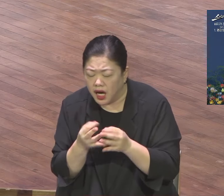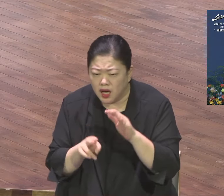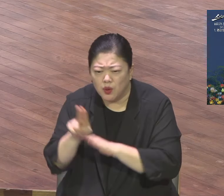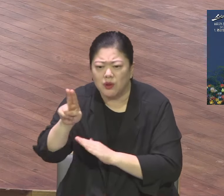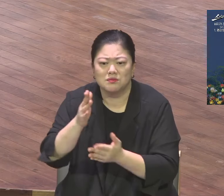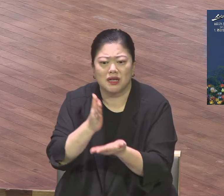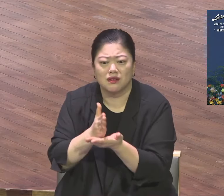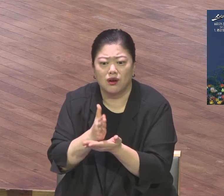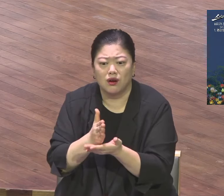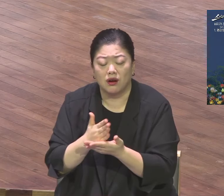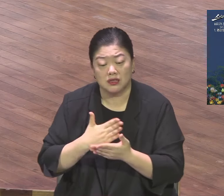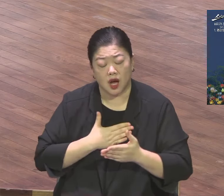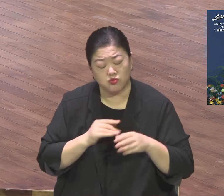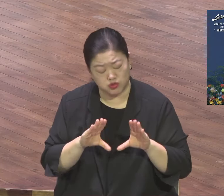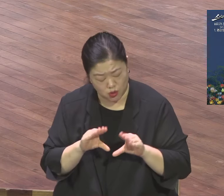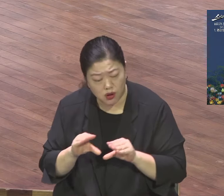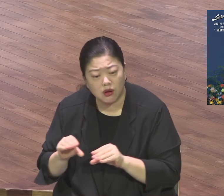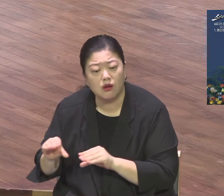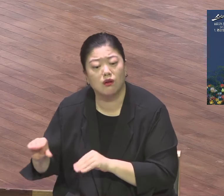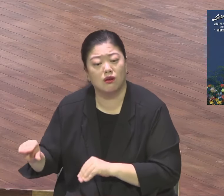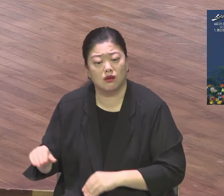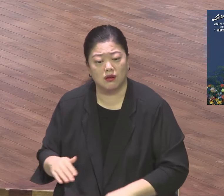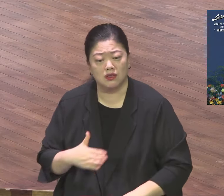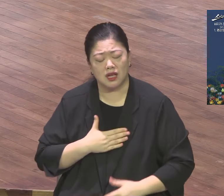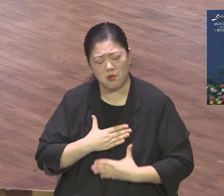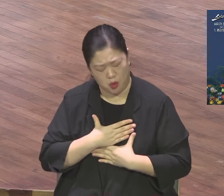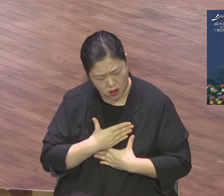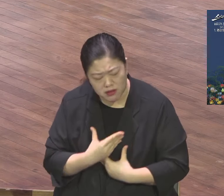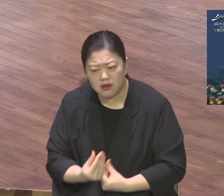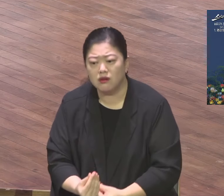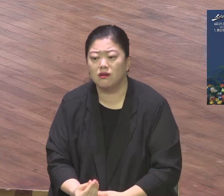나는 평생에 늘 편안한 사람이에요.